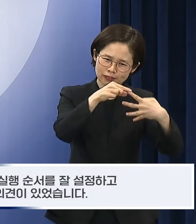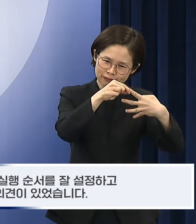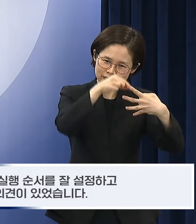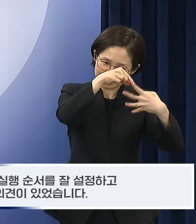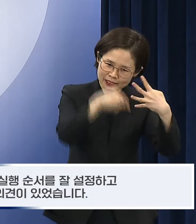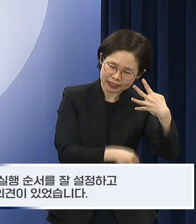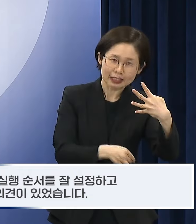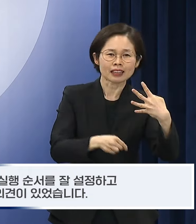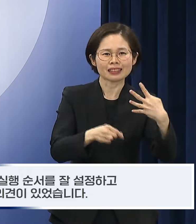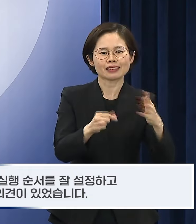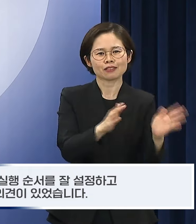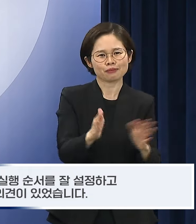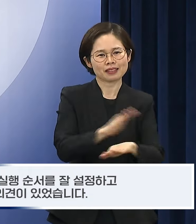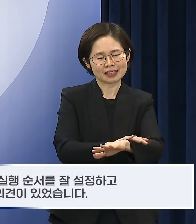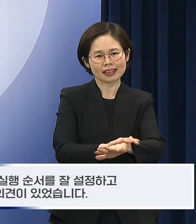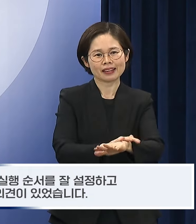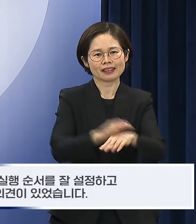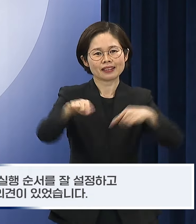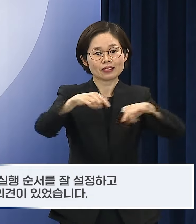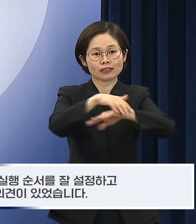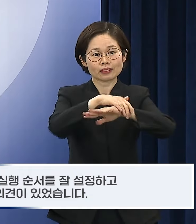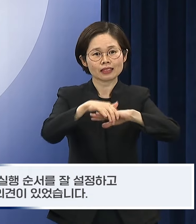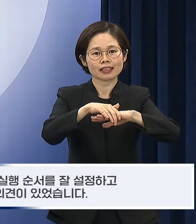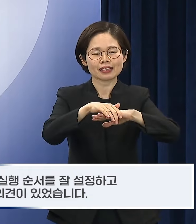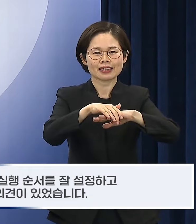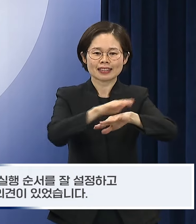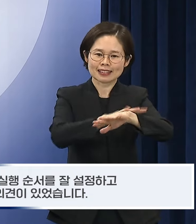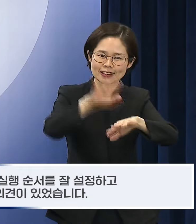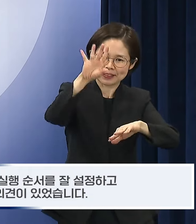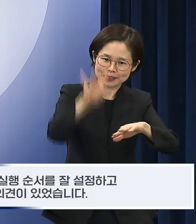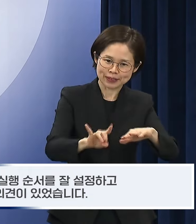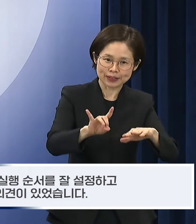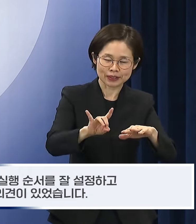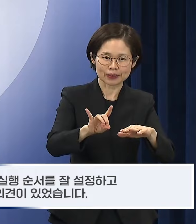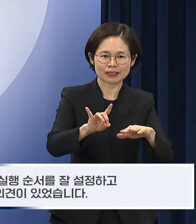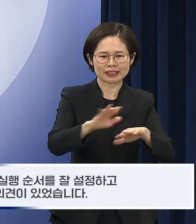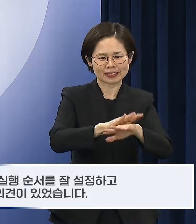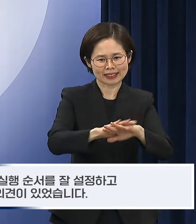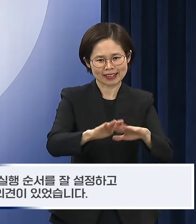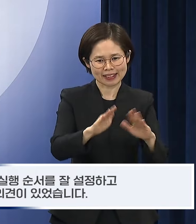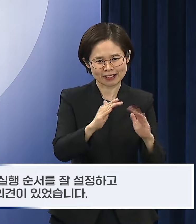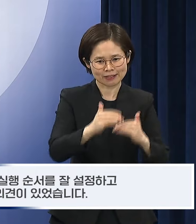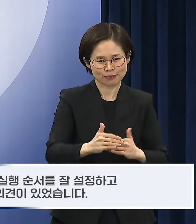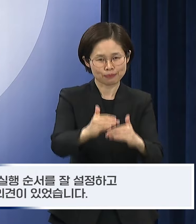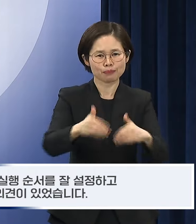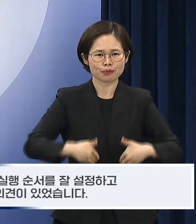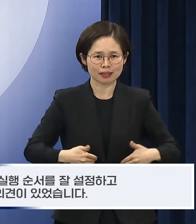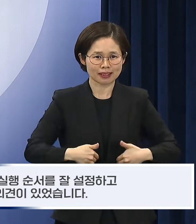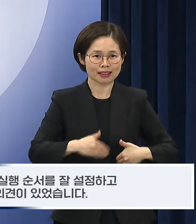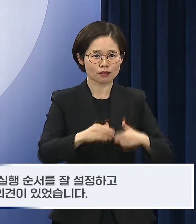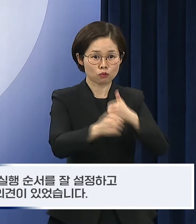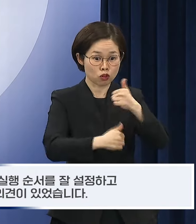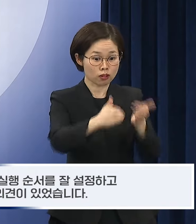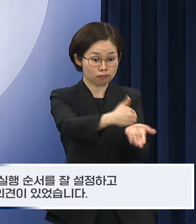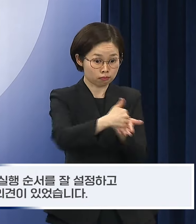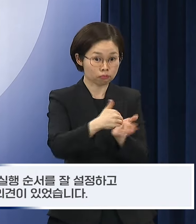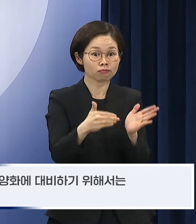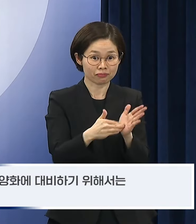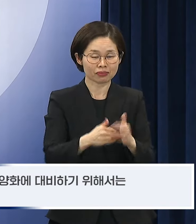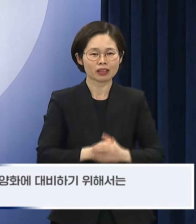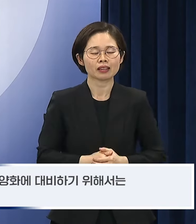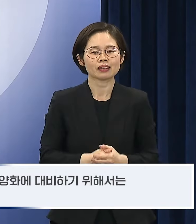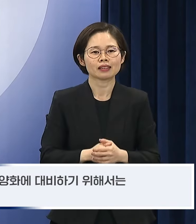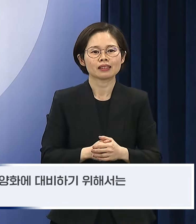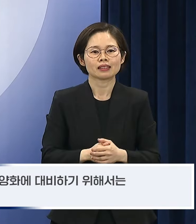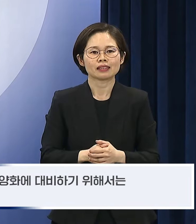잘 설정하고 각 정책이 조화를 이루도록 할 필요가 있다는 의견이 있었습니다.